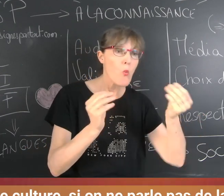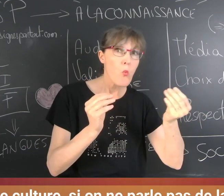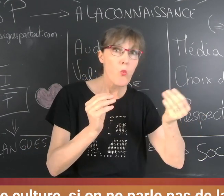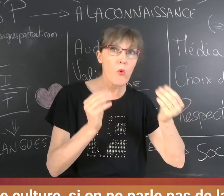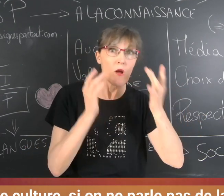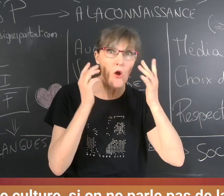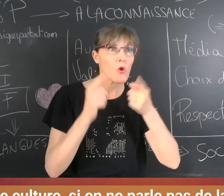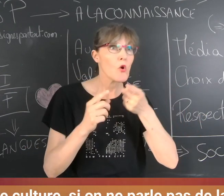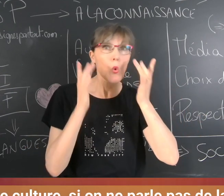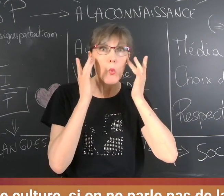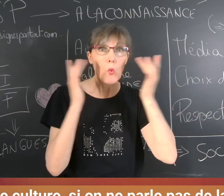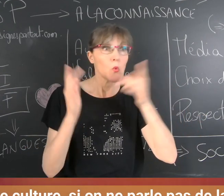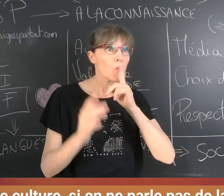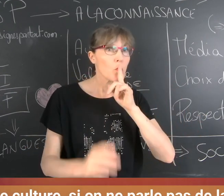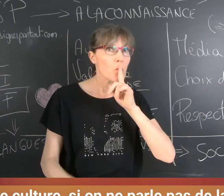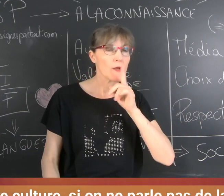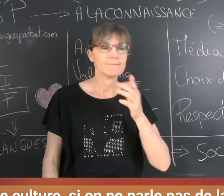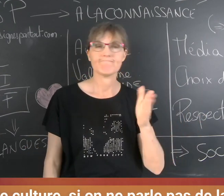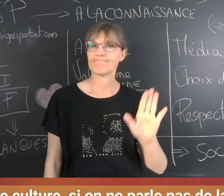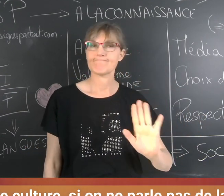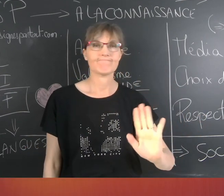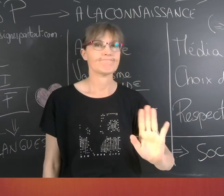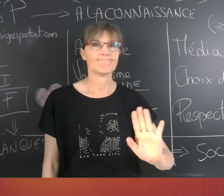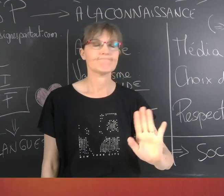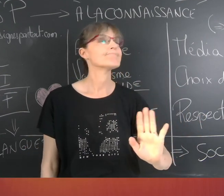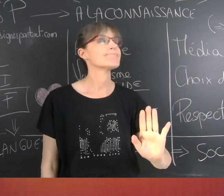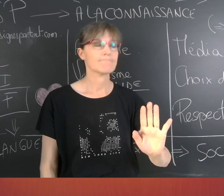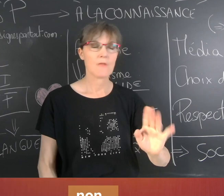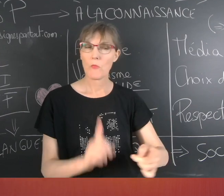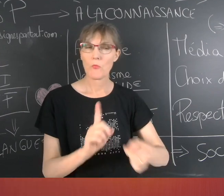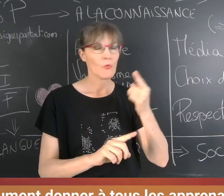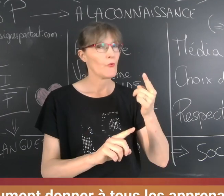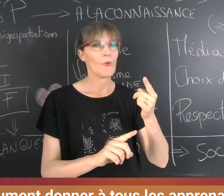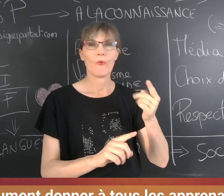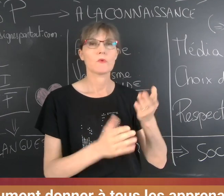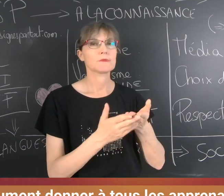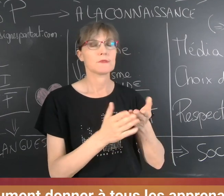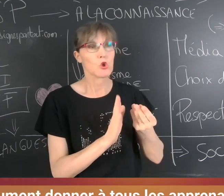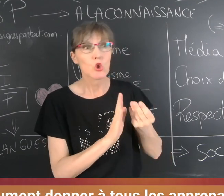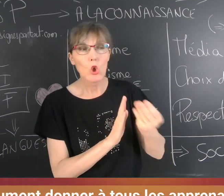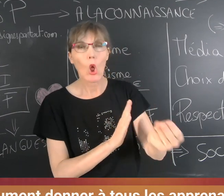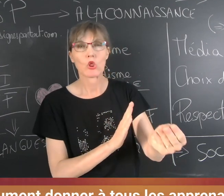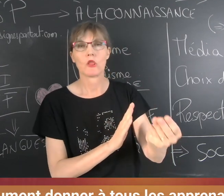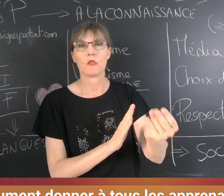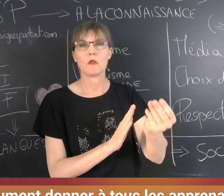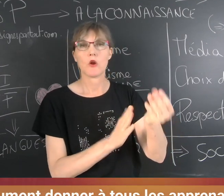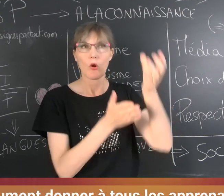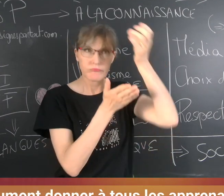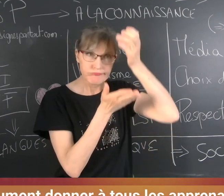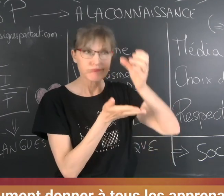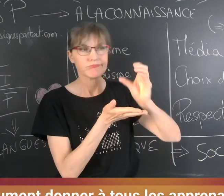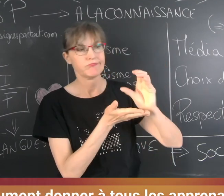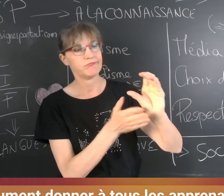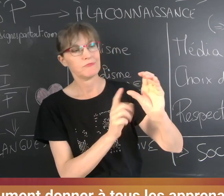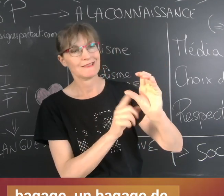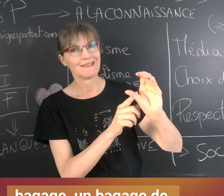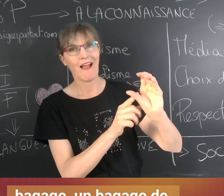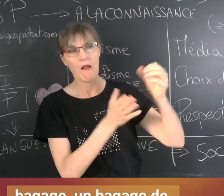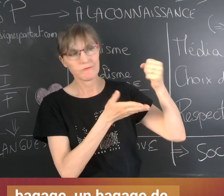signes, s'il y a pas de culture, si on parle pas de la culture, non. Il faut absolument donner à tous les apprenants